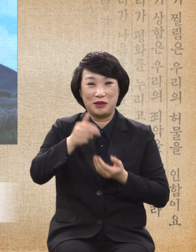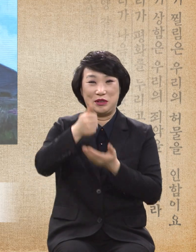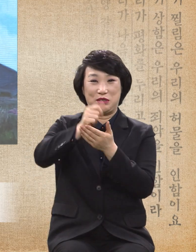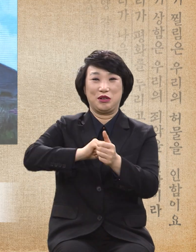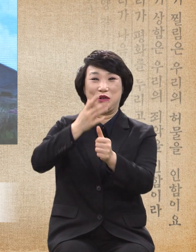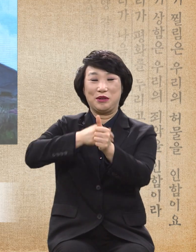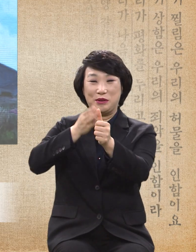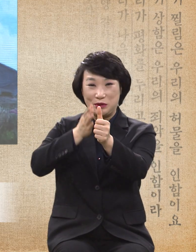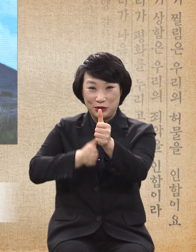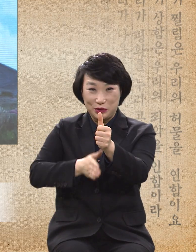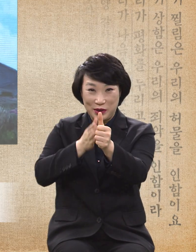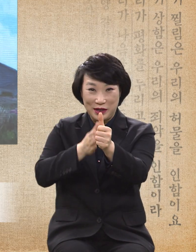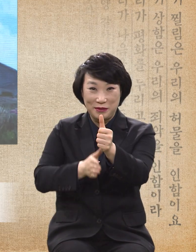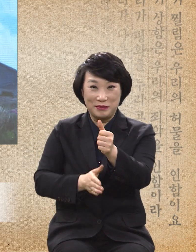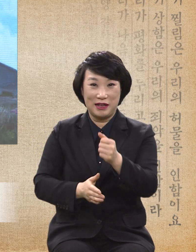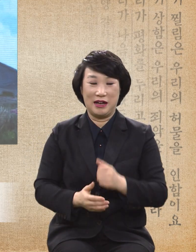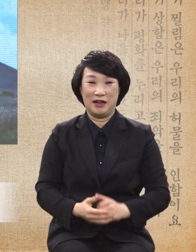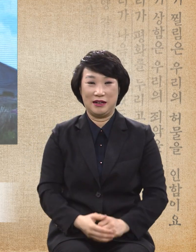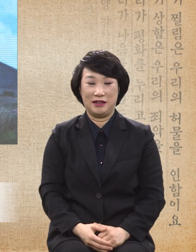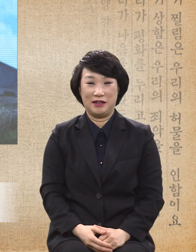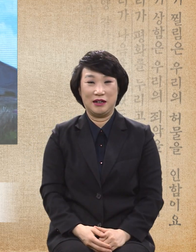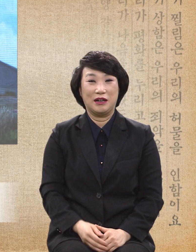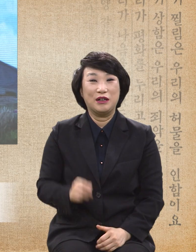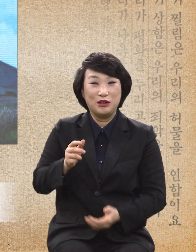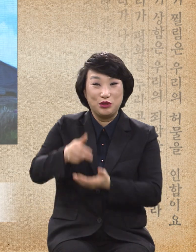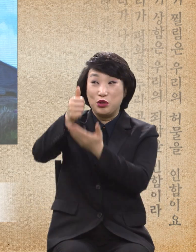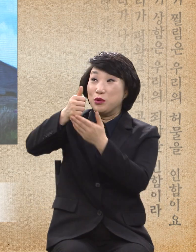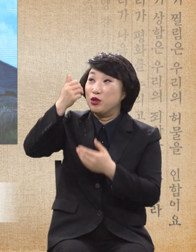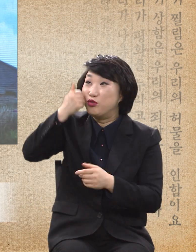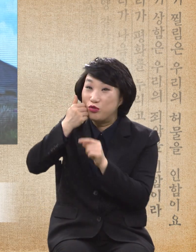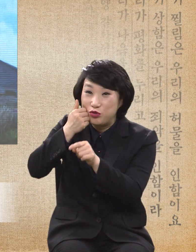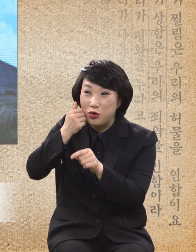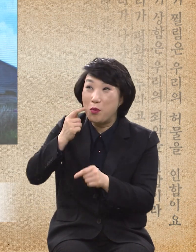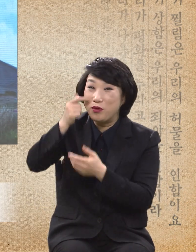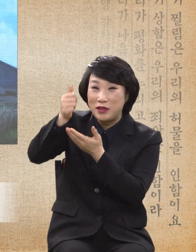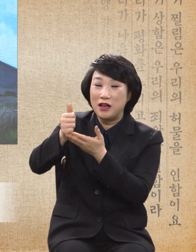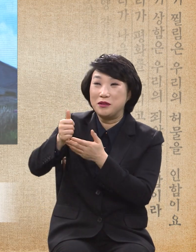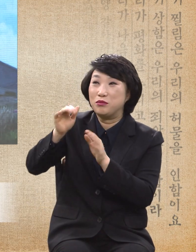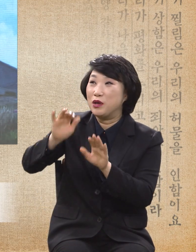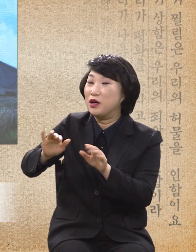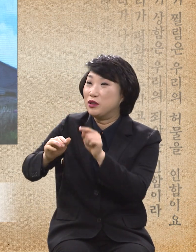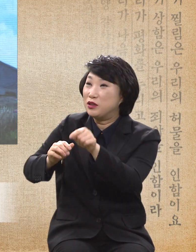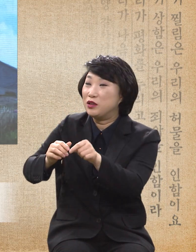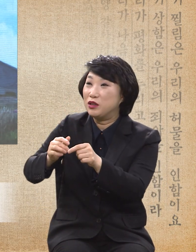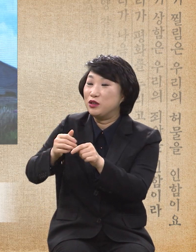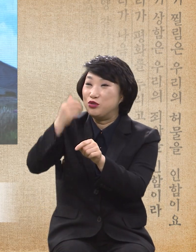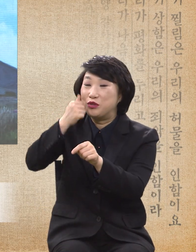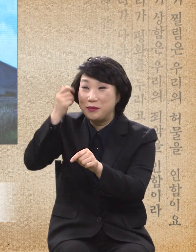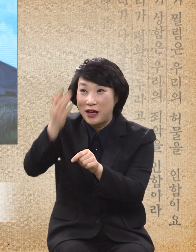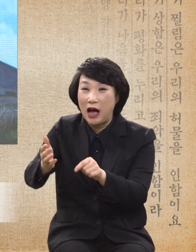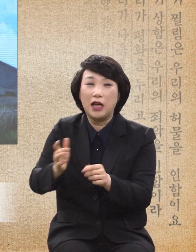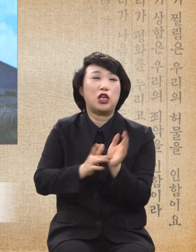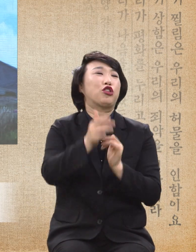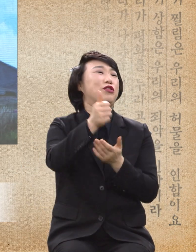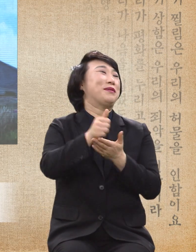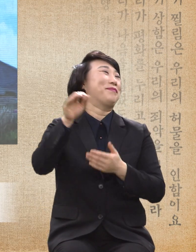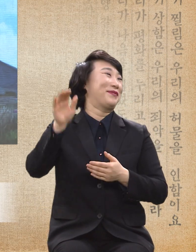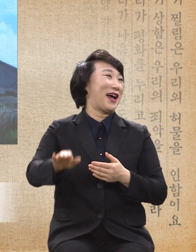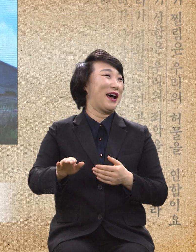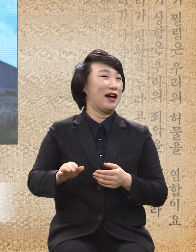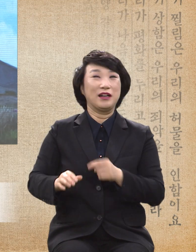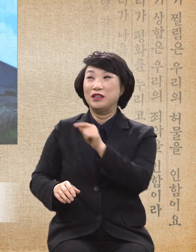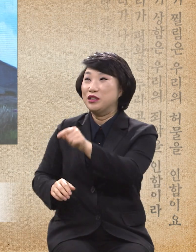이름으로 축원합니다. 그가 누구시오 목사님? 예수입니다. 그가 누시기에 그런